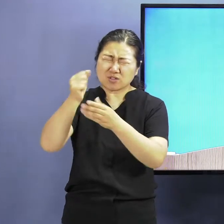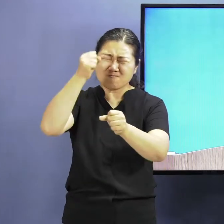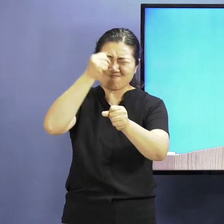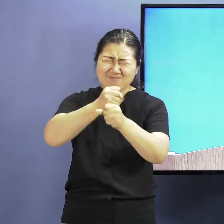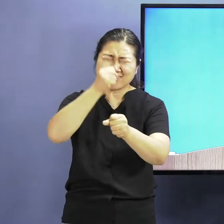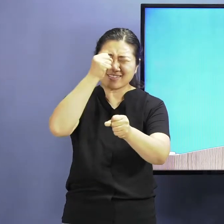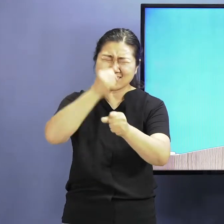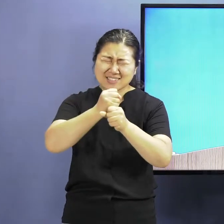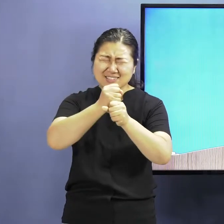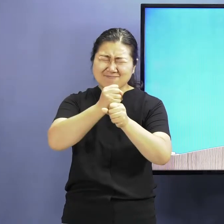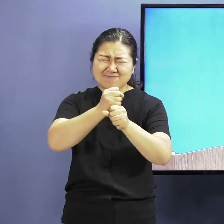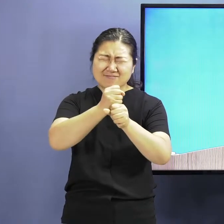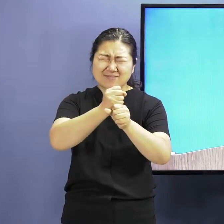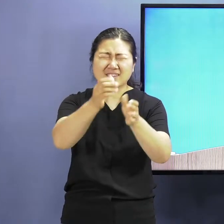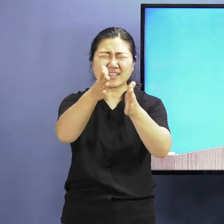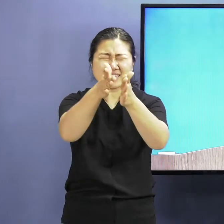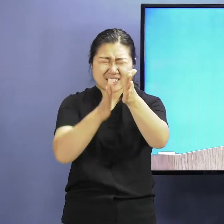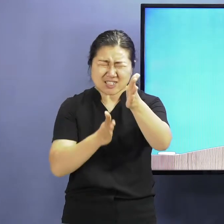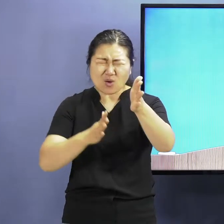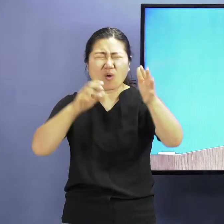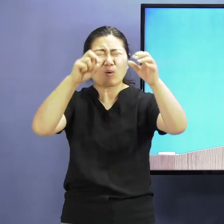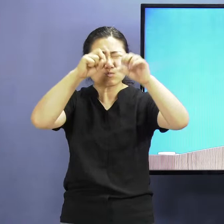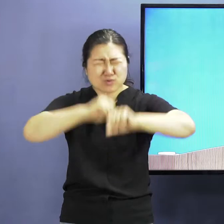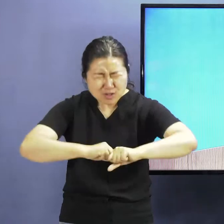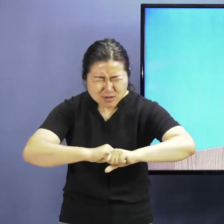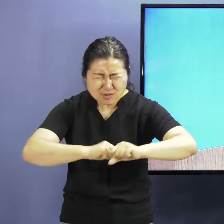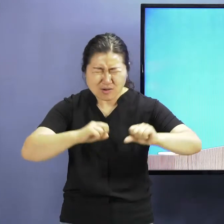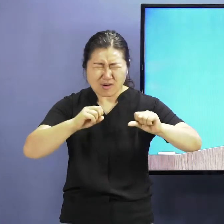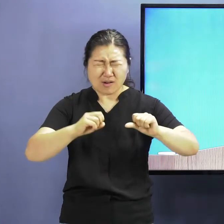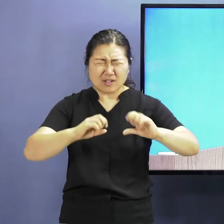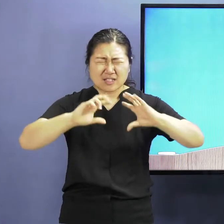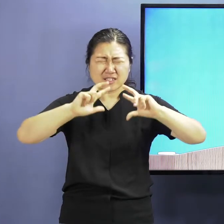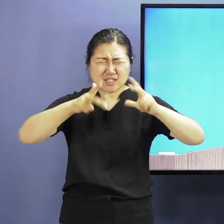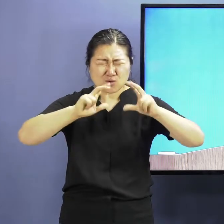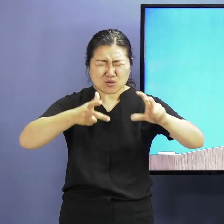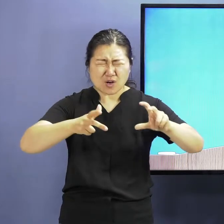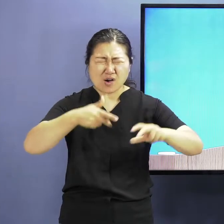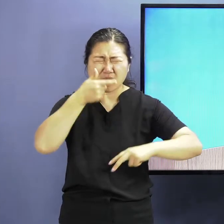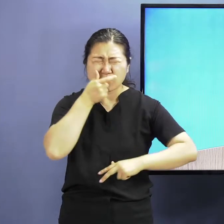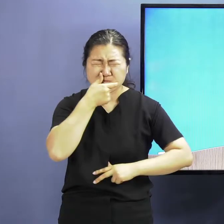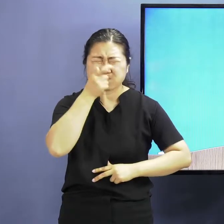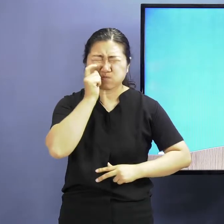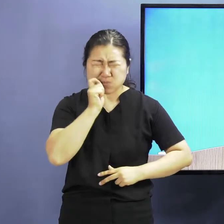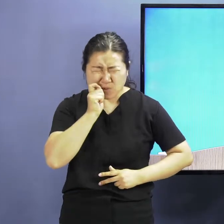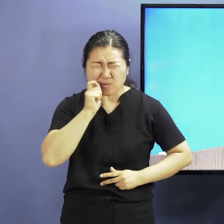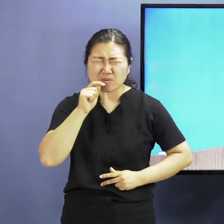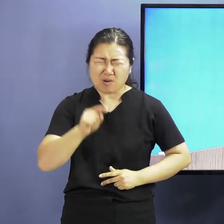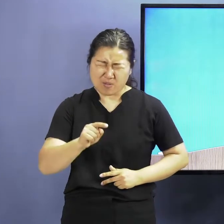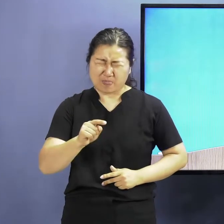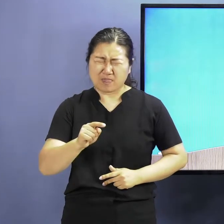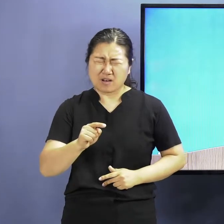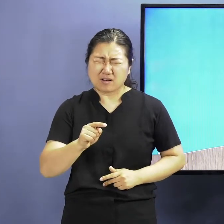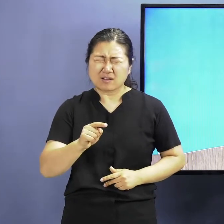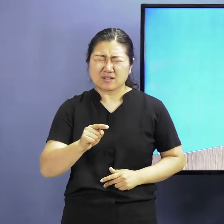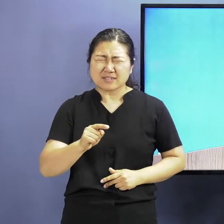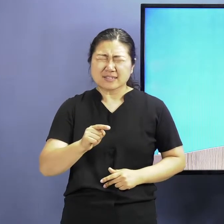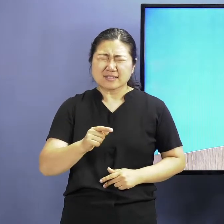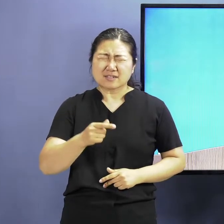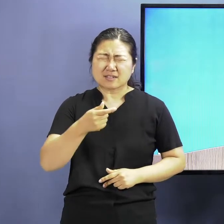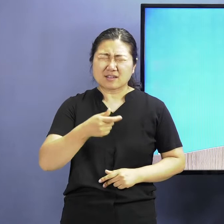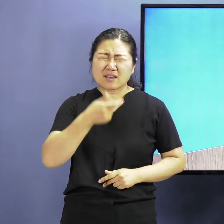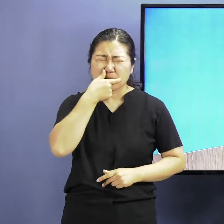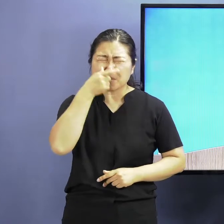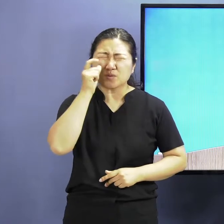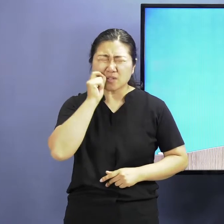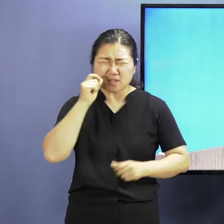발생하고 있습니다. 탐욕과 낭비로 물들은 우리를 용서하여 주시고 무너진 환경을 회복시켜